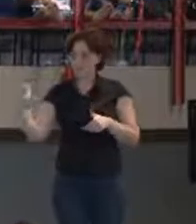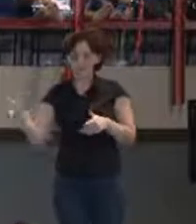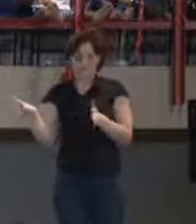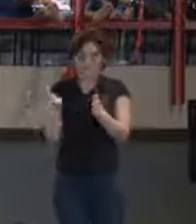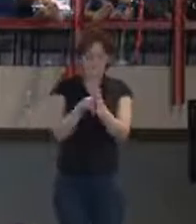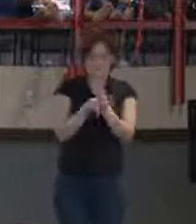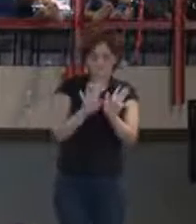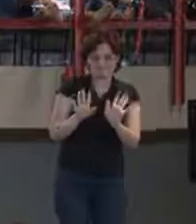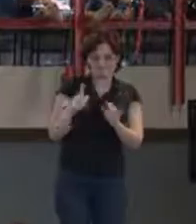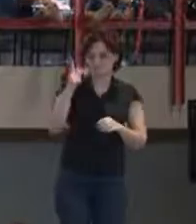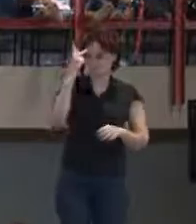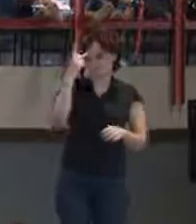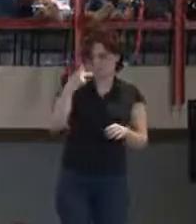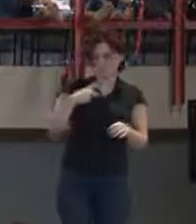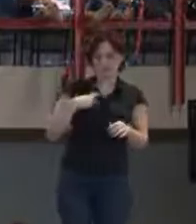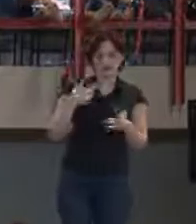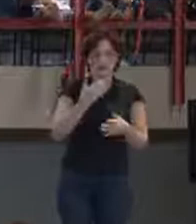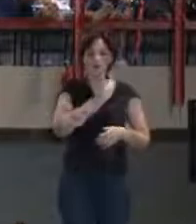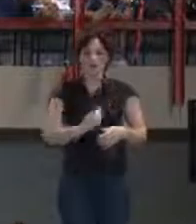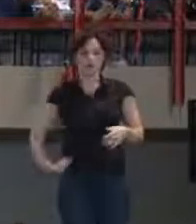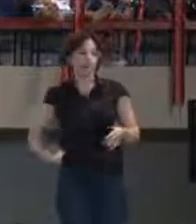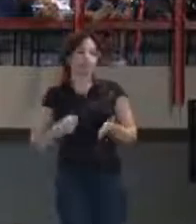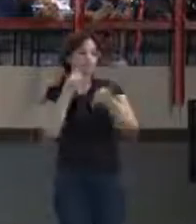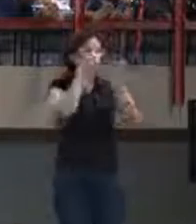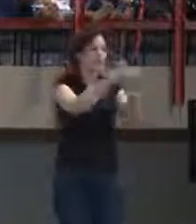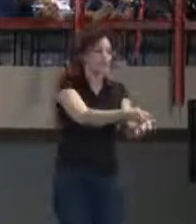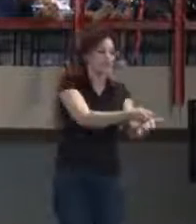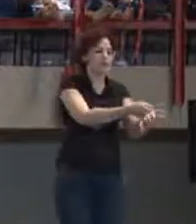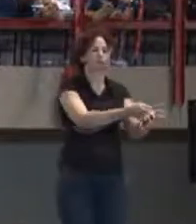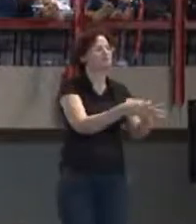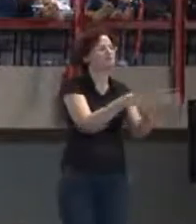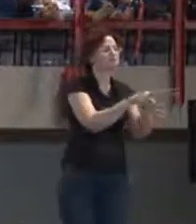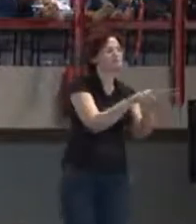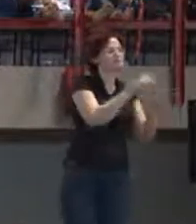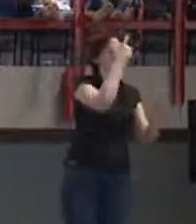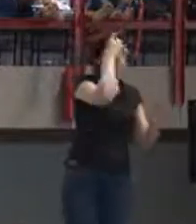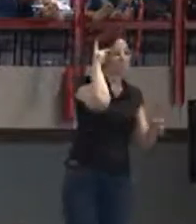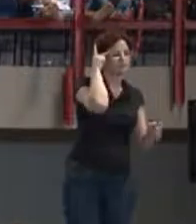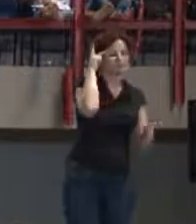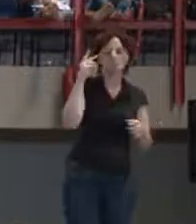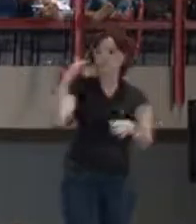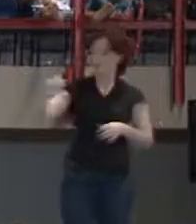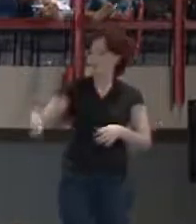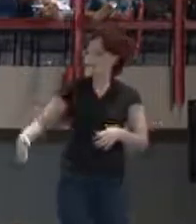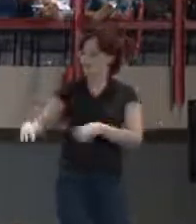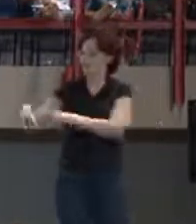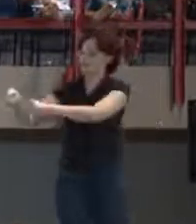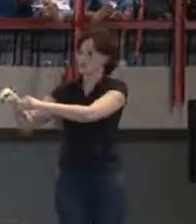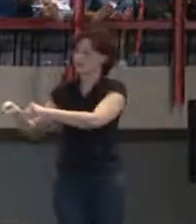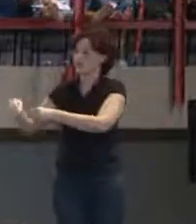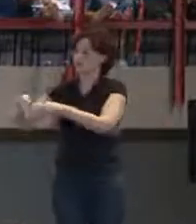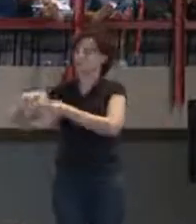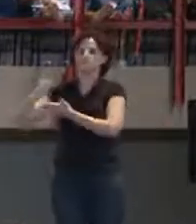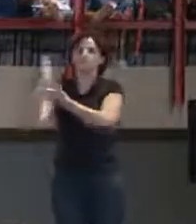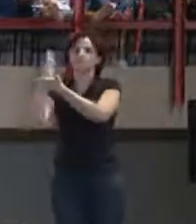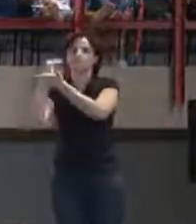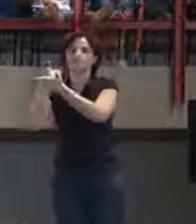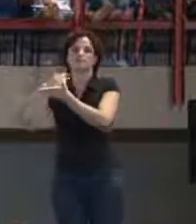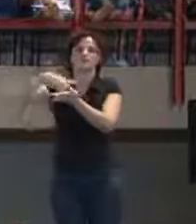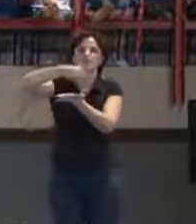indenizado, então vamos supor, eu ganho 100 milhões, e esse pedacinho de terra é distribuído para cada um de vocês.